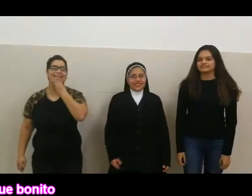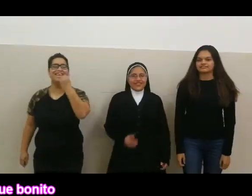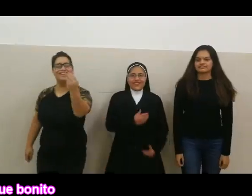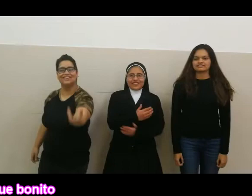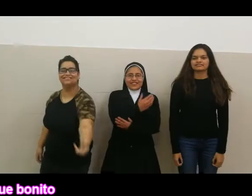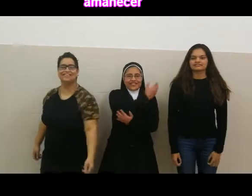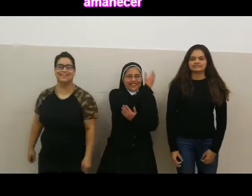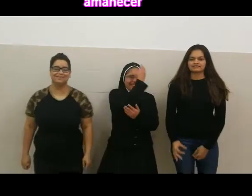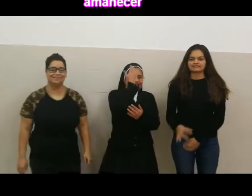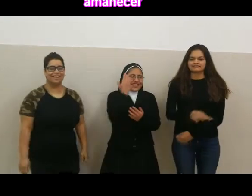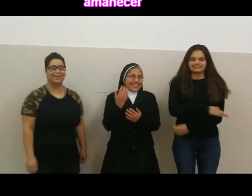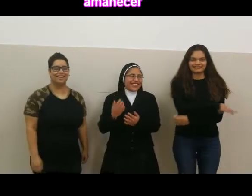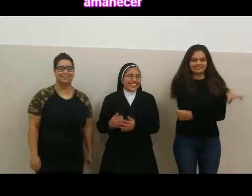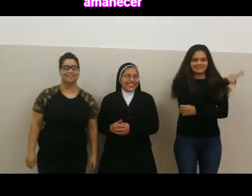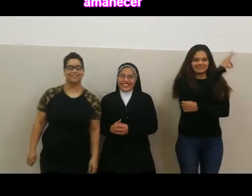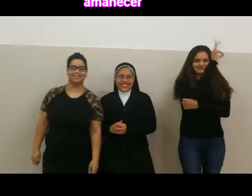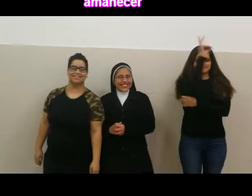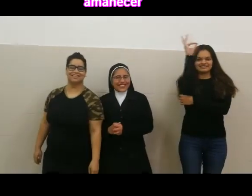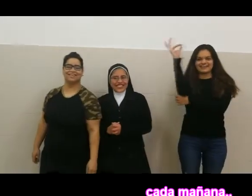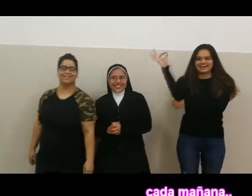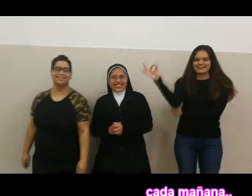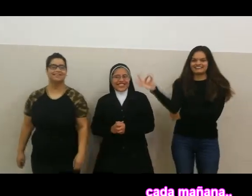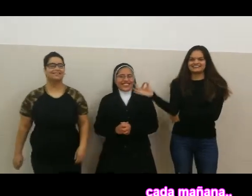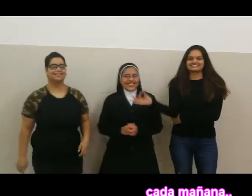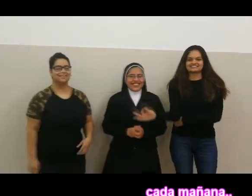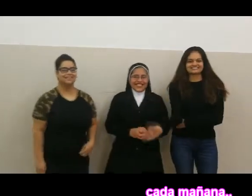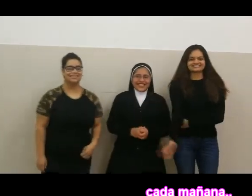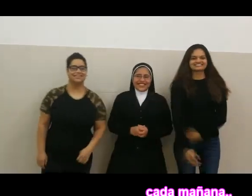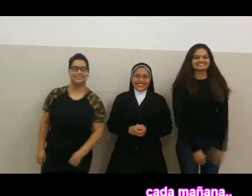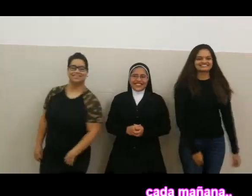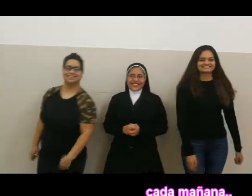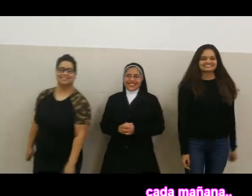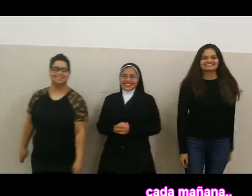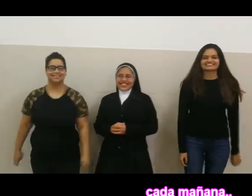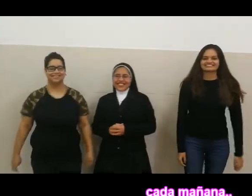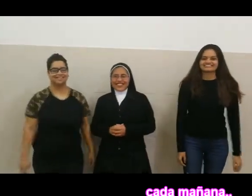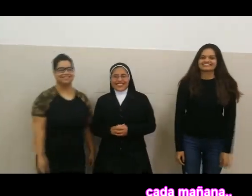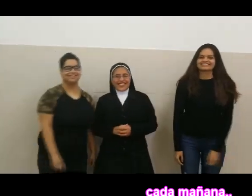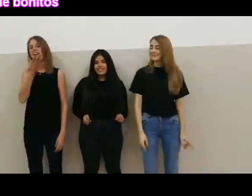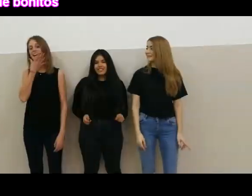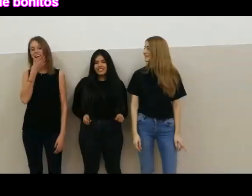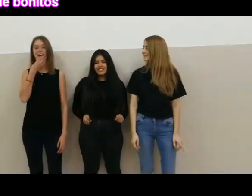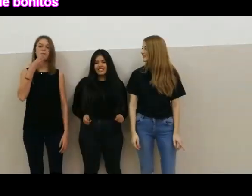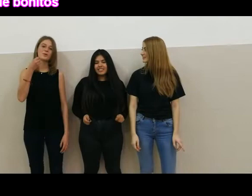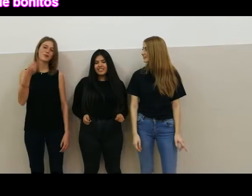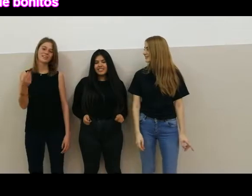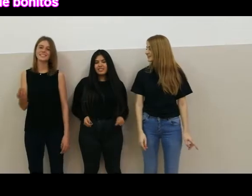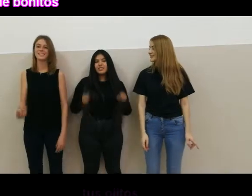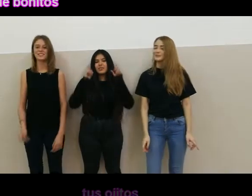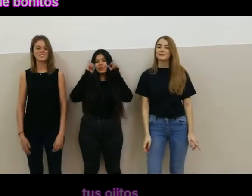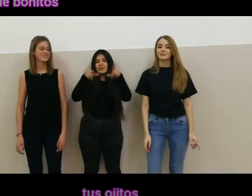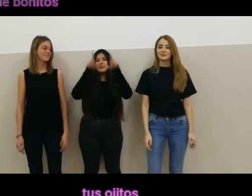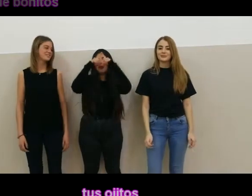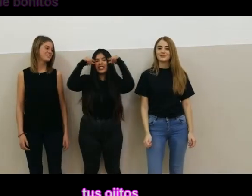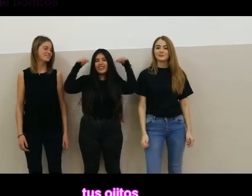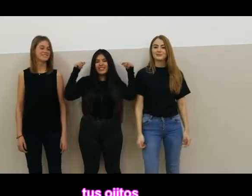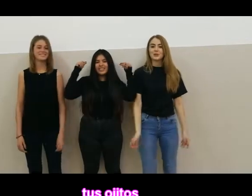Qué bonito amanecer cada mañana. Qué bonitos tus ojitos